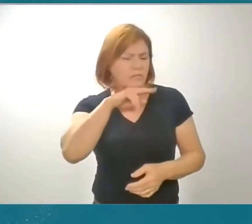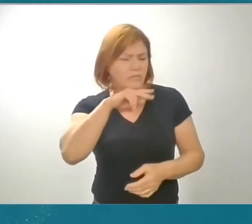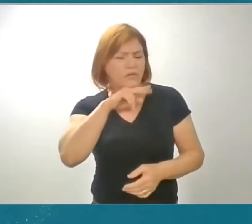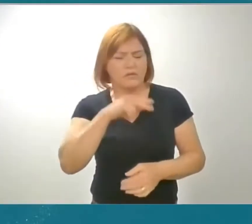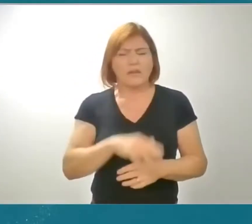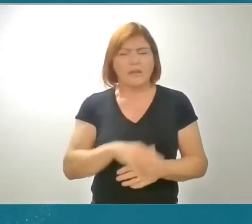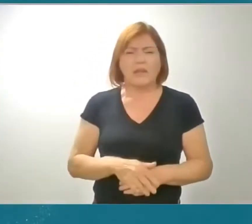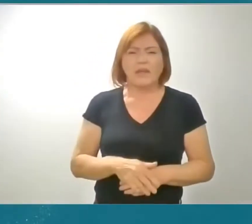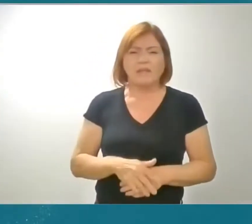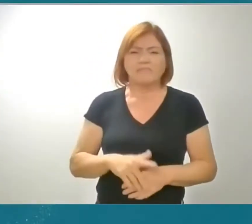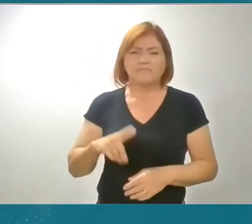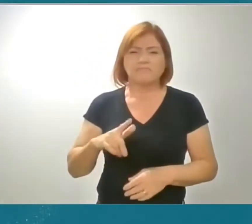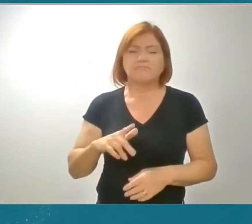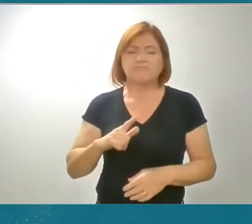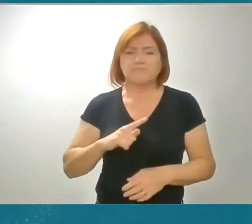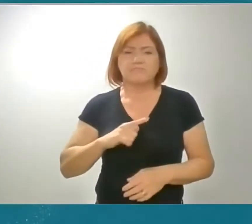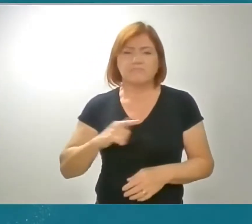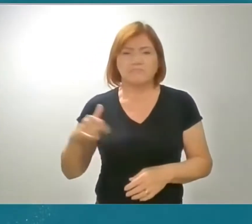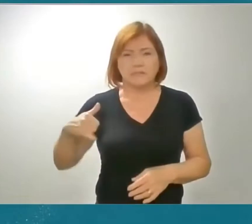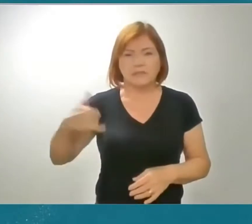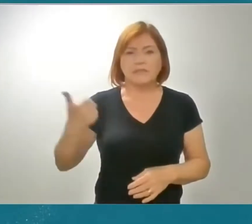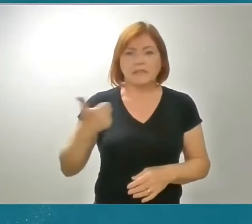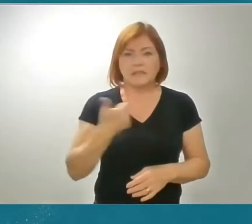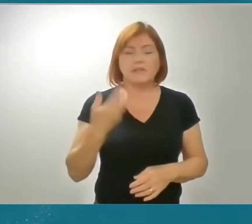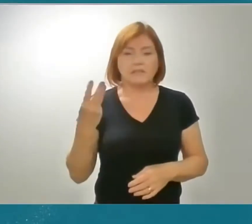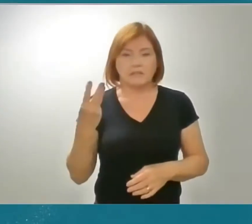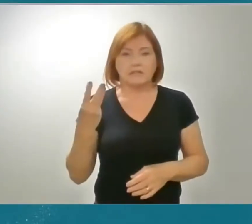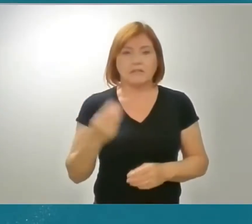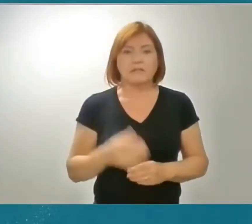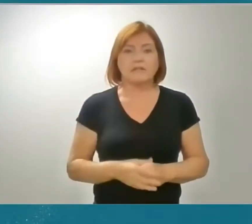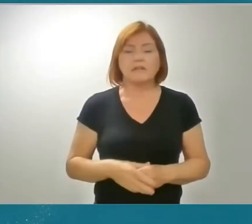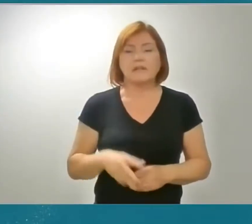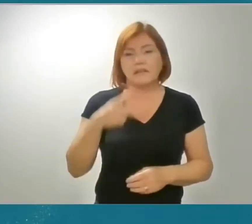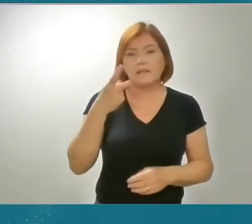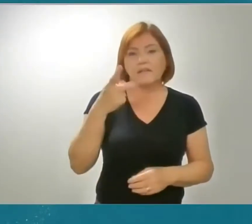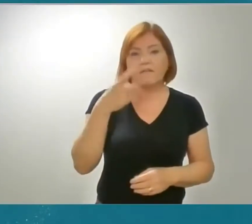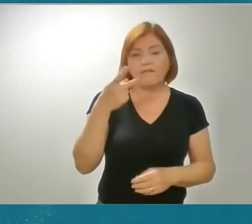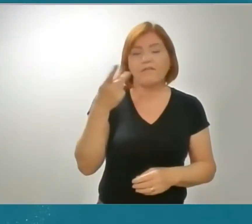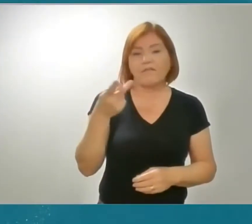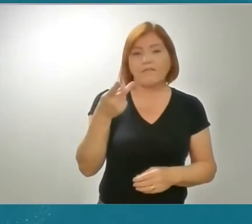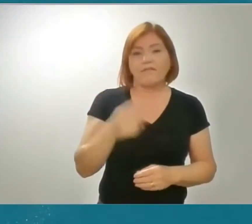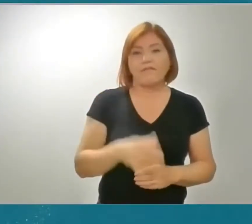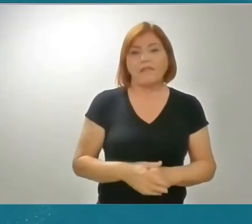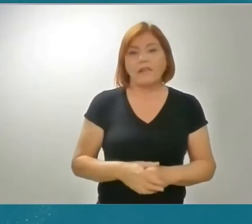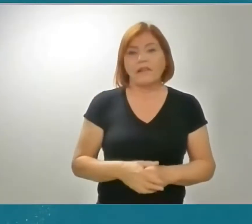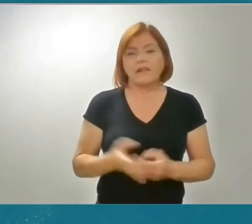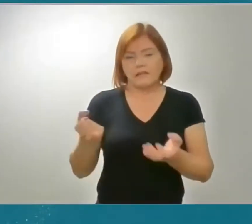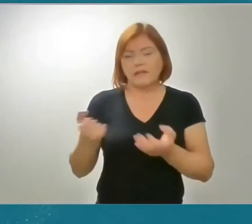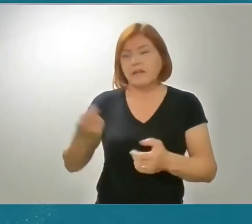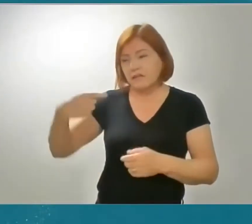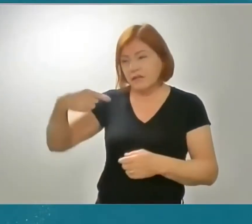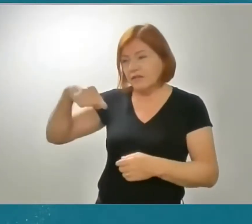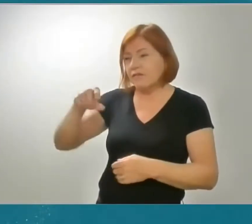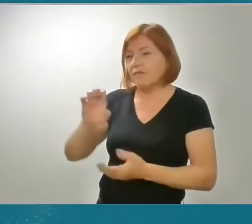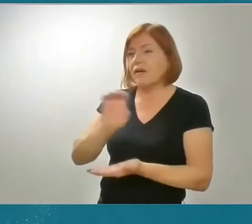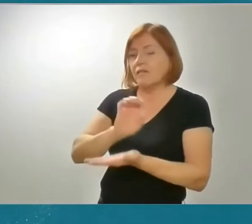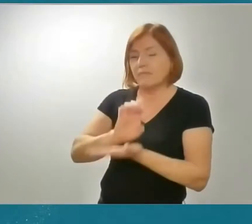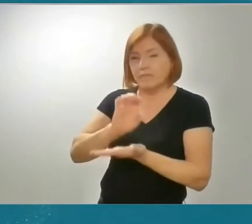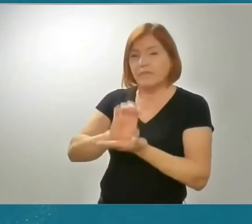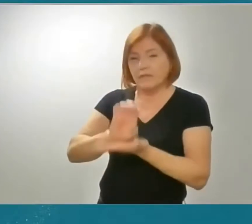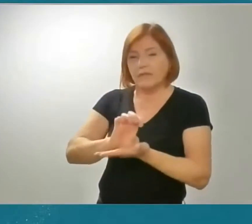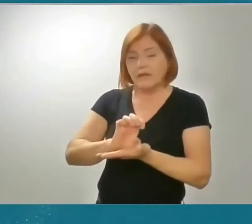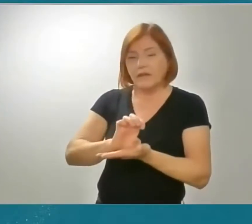era final, da era do Apocalipse, irmãos, Deus precisa muito de sua igreja. E graças a Deus, irmãos, Ele está conseguindo